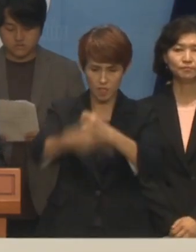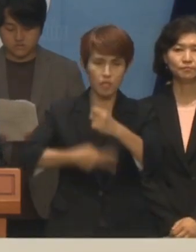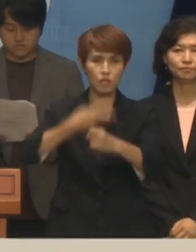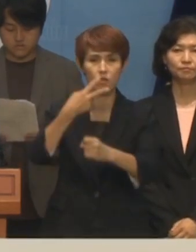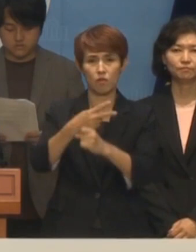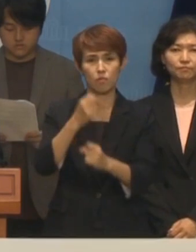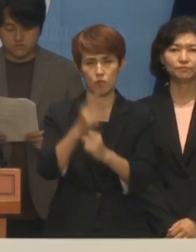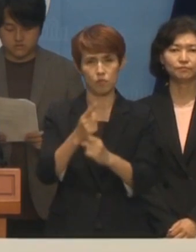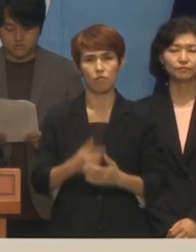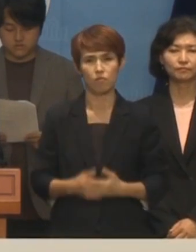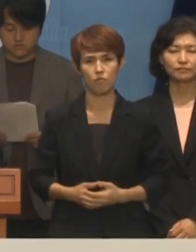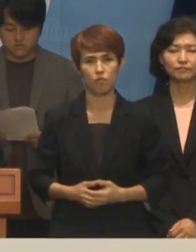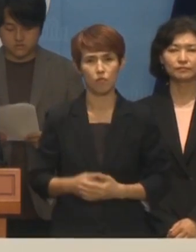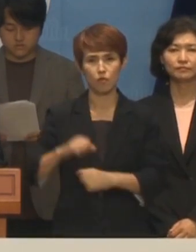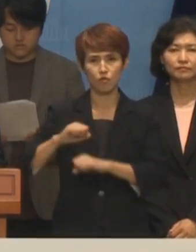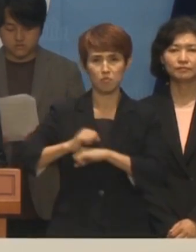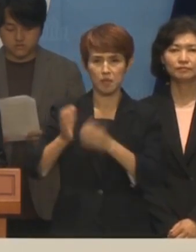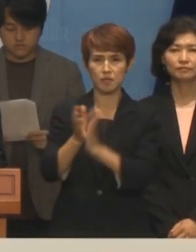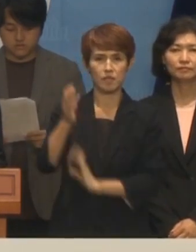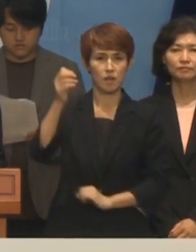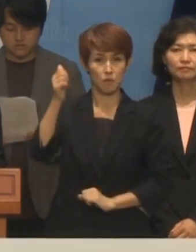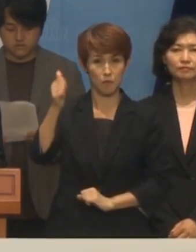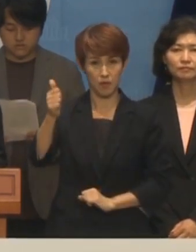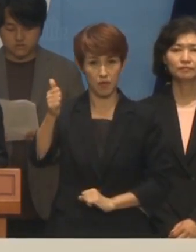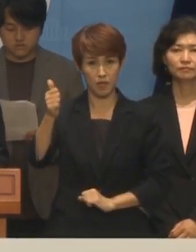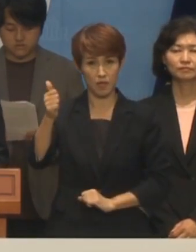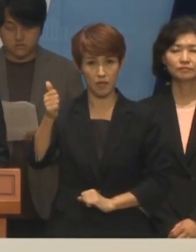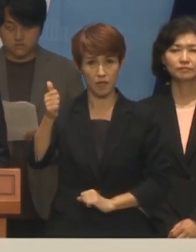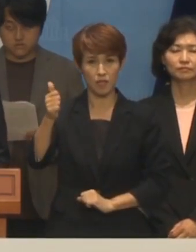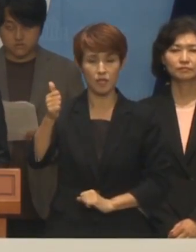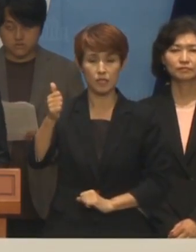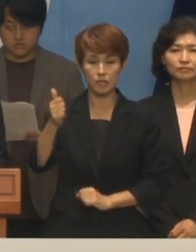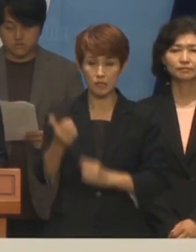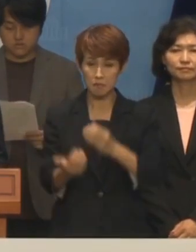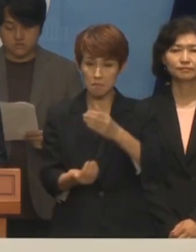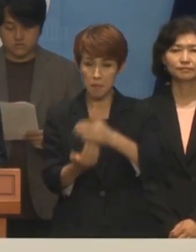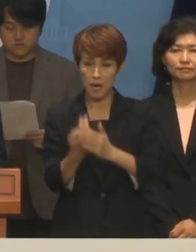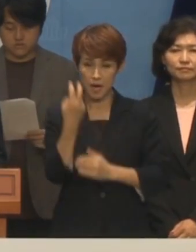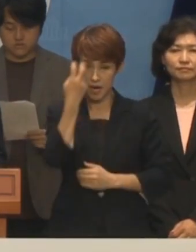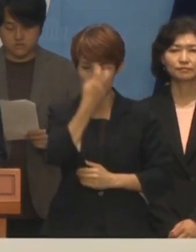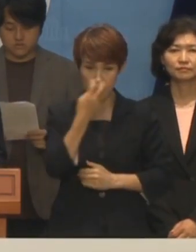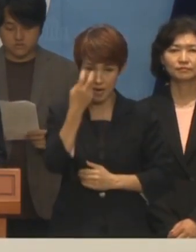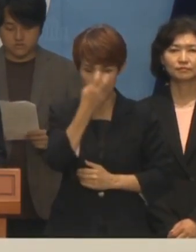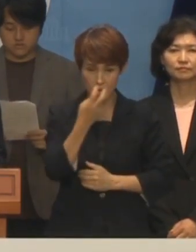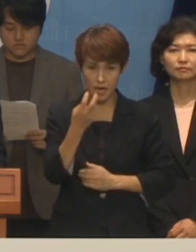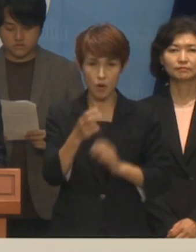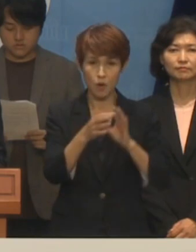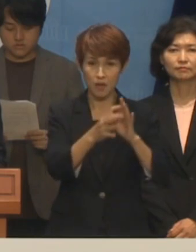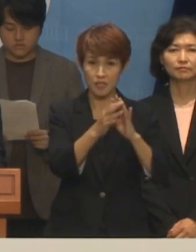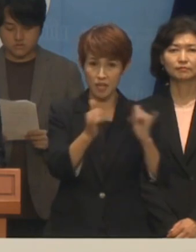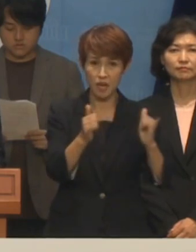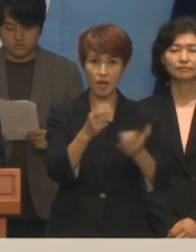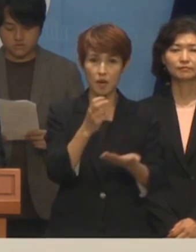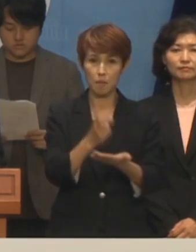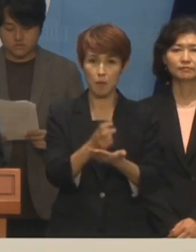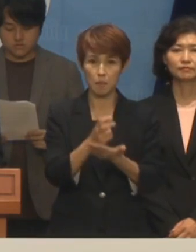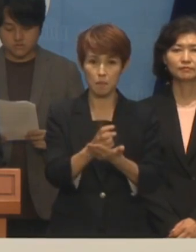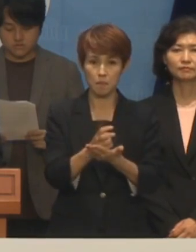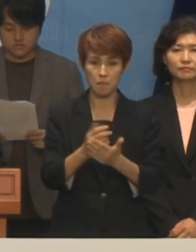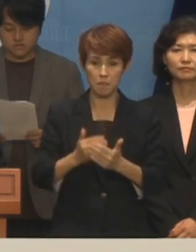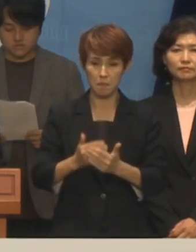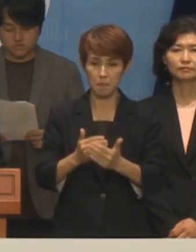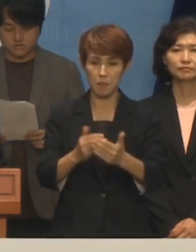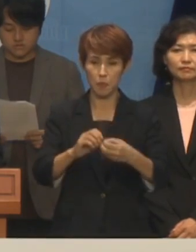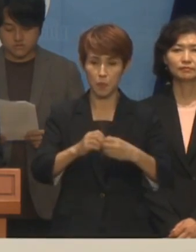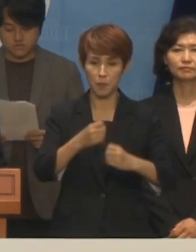우리는 여전히 국방장관과 해당 사건의 지휘관이 그런 법적 절차를 형해화시킨 것이 아닌가